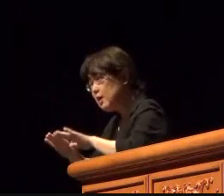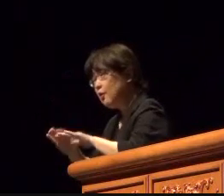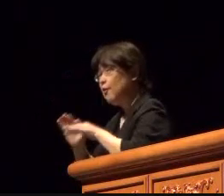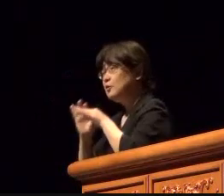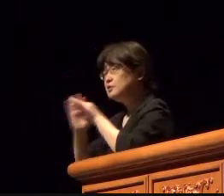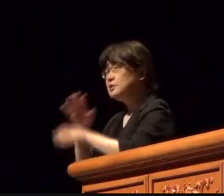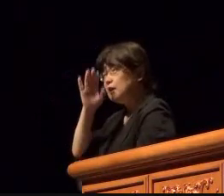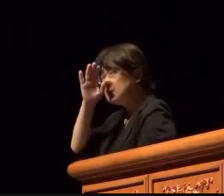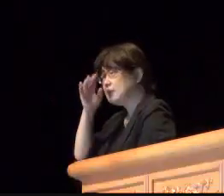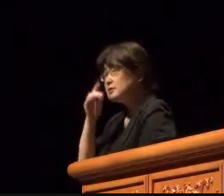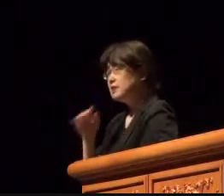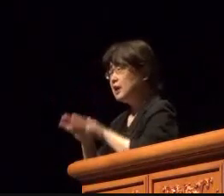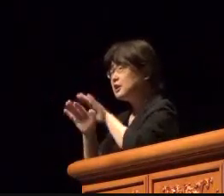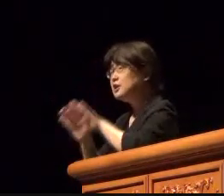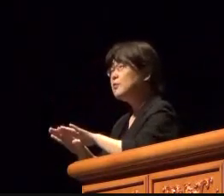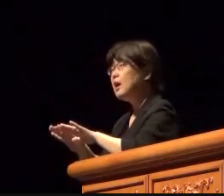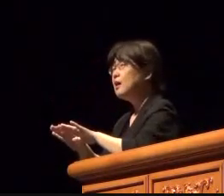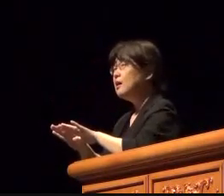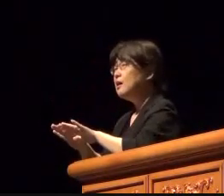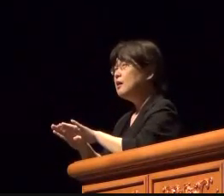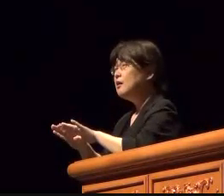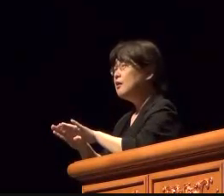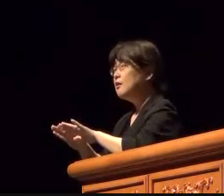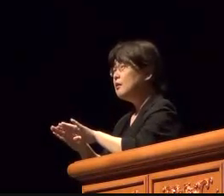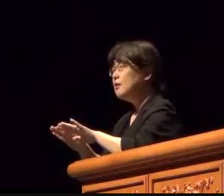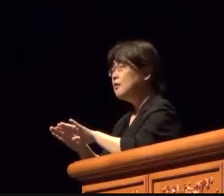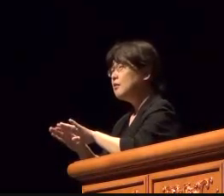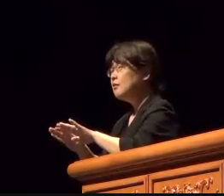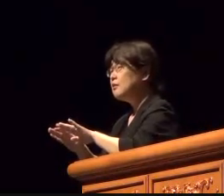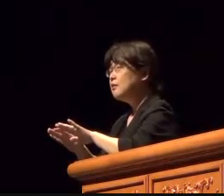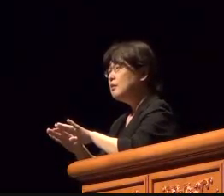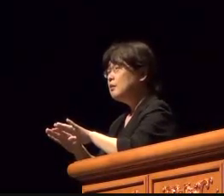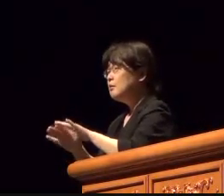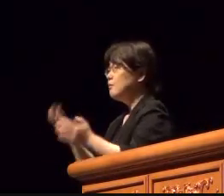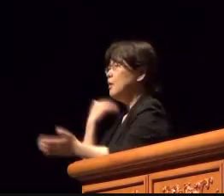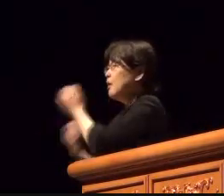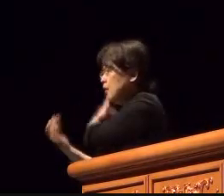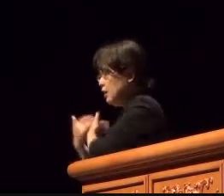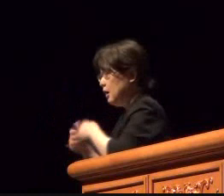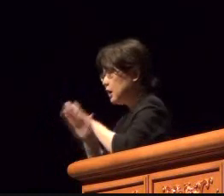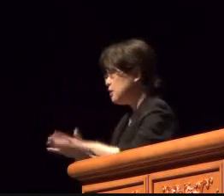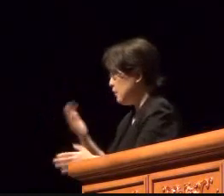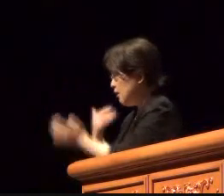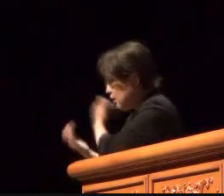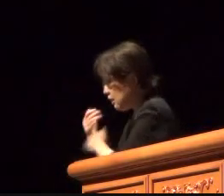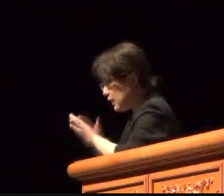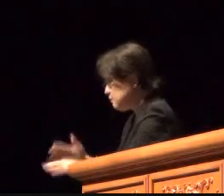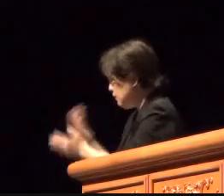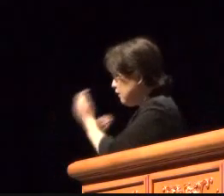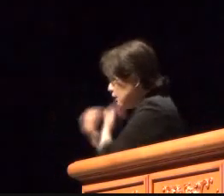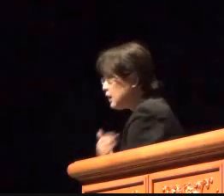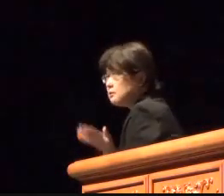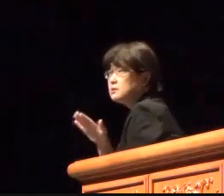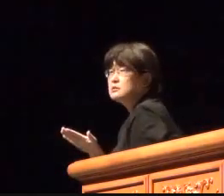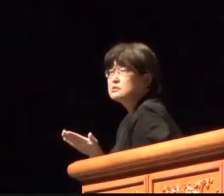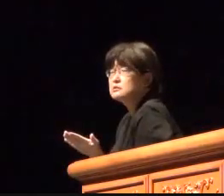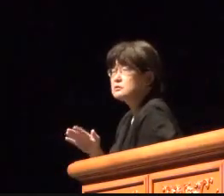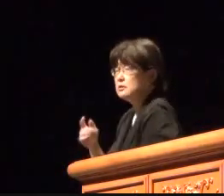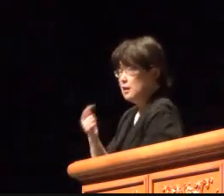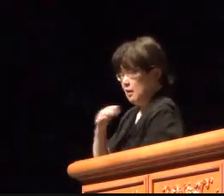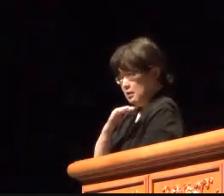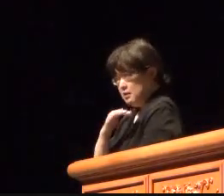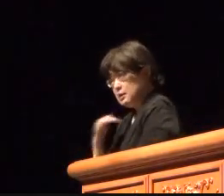今といった瞬間次にまた今になる、 私たちにとって原発のあの事